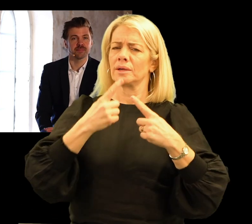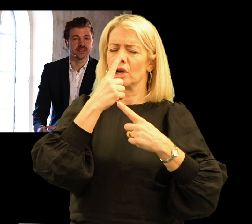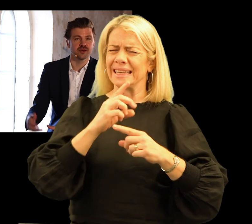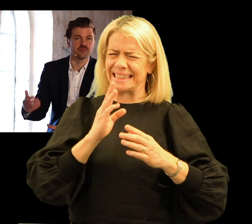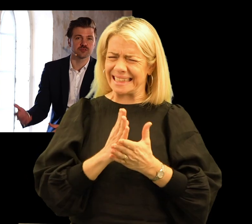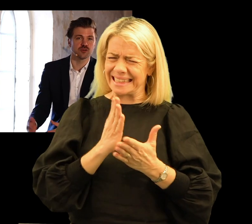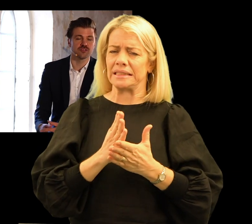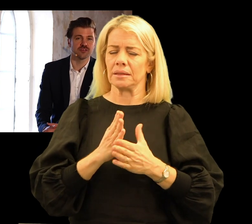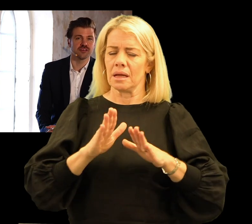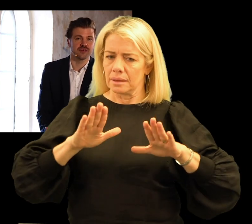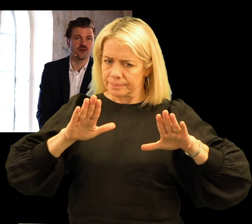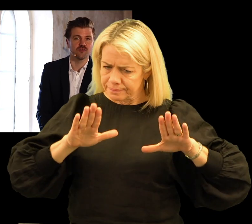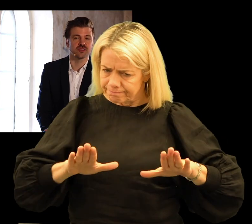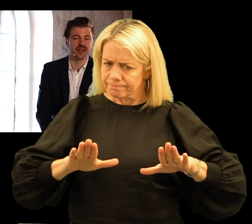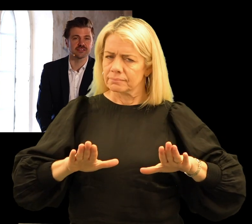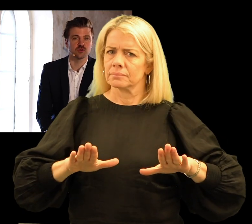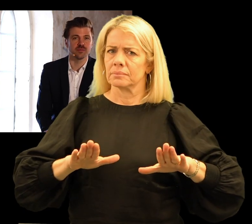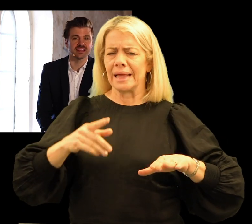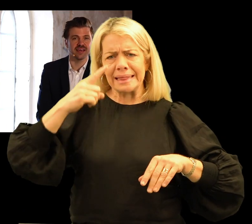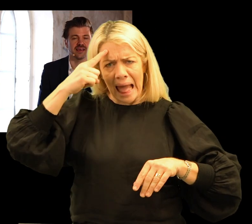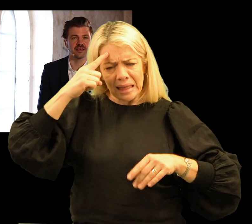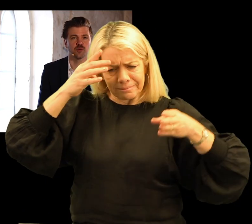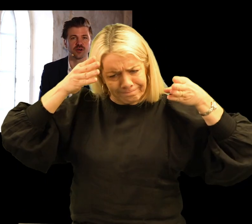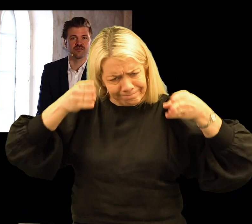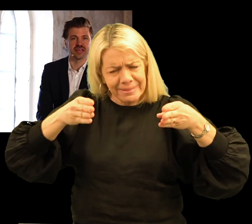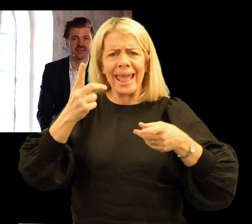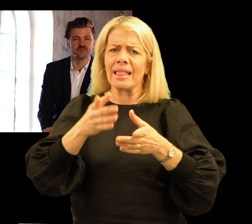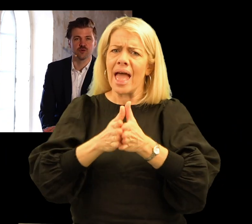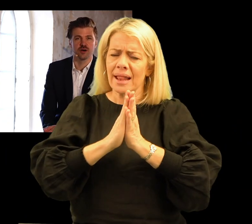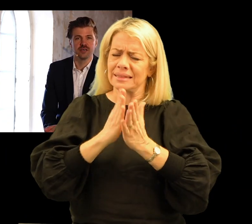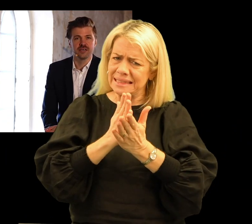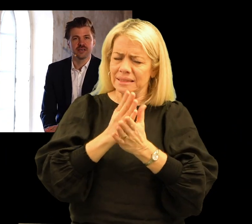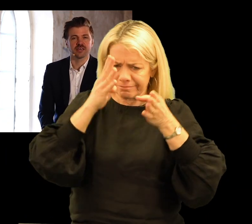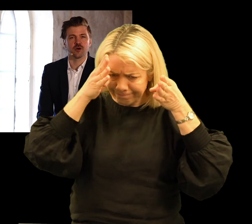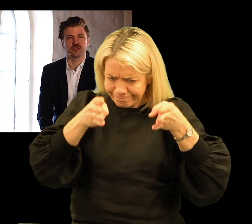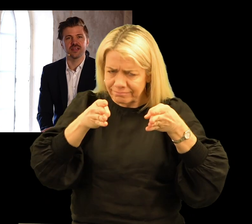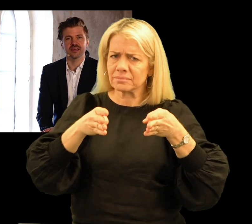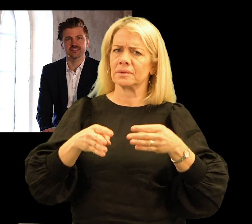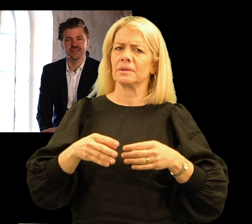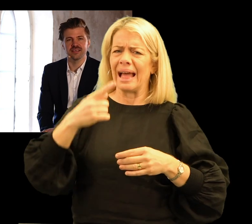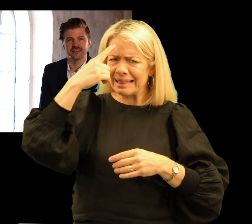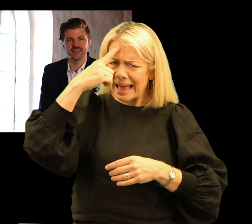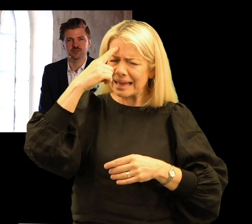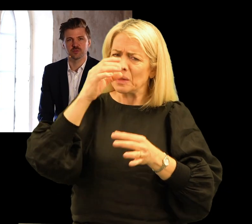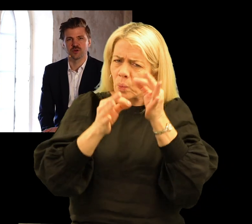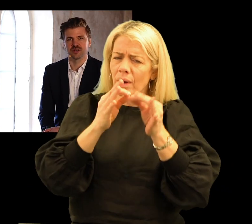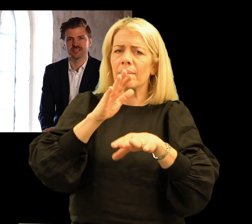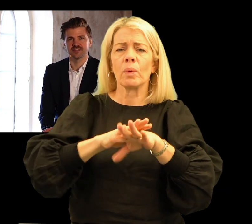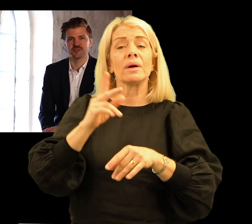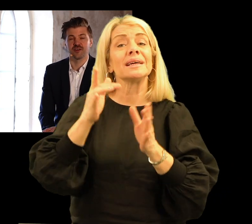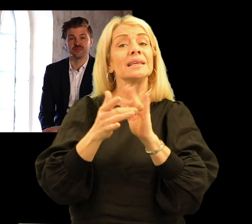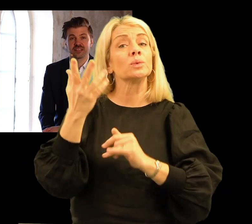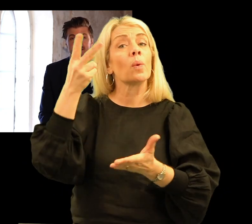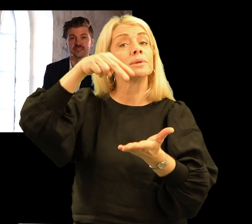uppståndelse. Det gör vi ju såklart oftare än så, men att en helg om året verkligen få grotta ner sig i Jesu